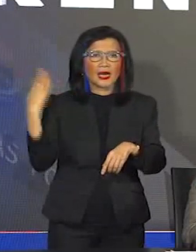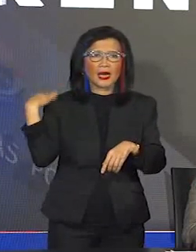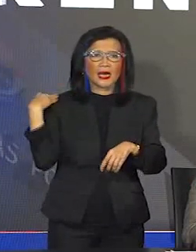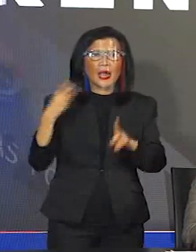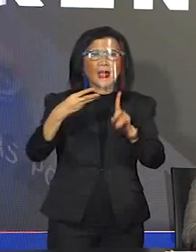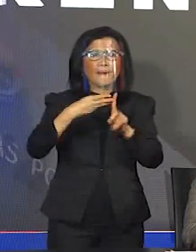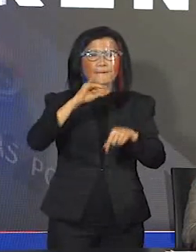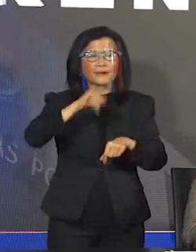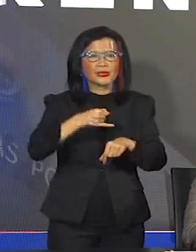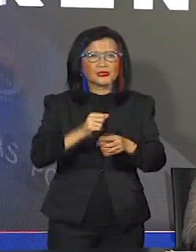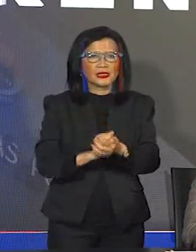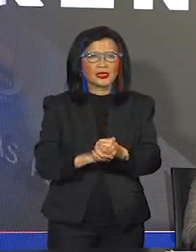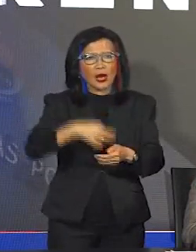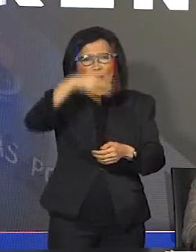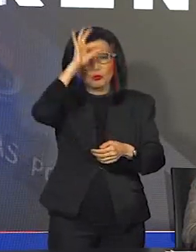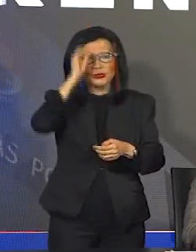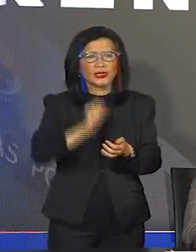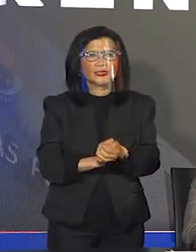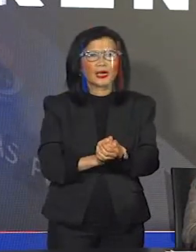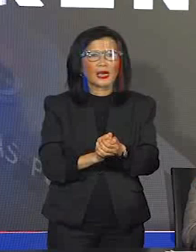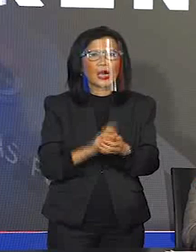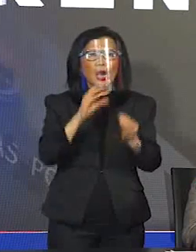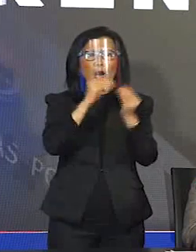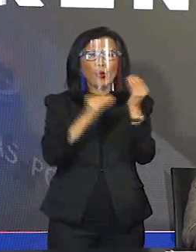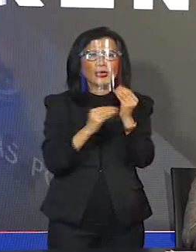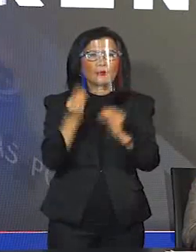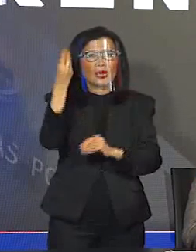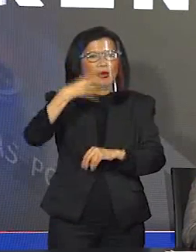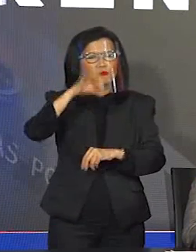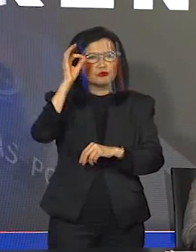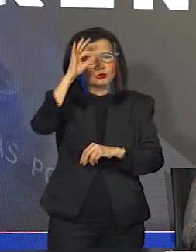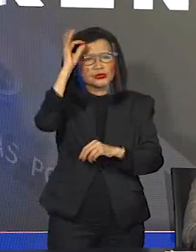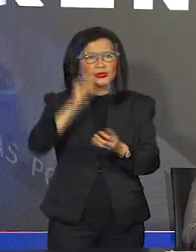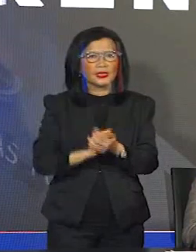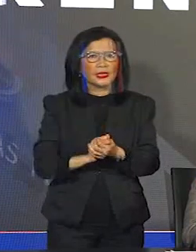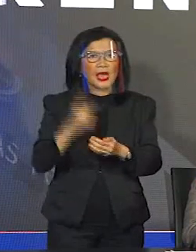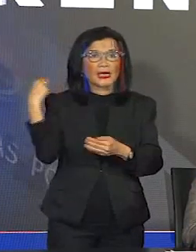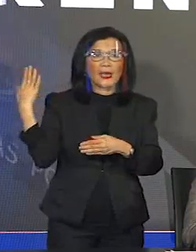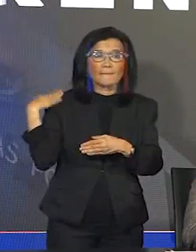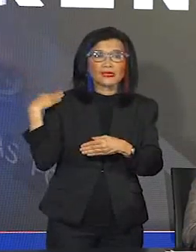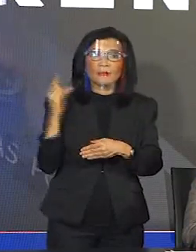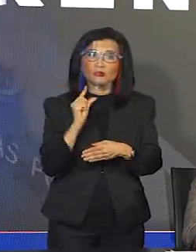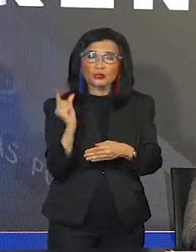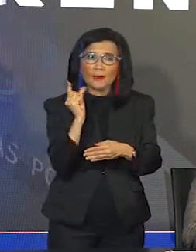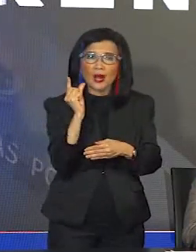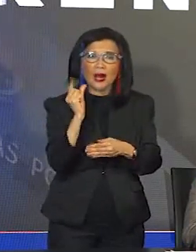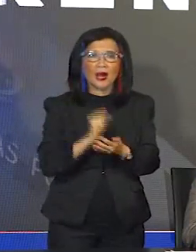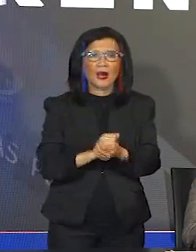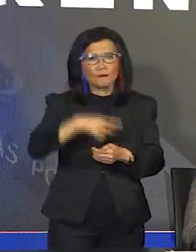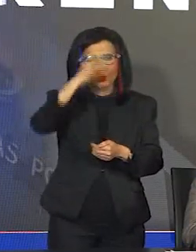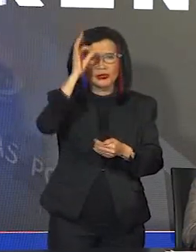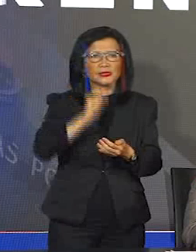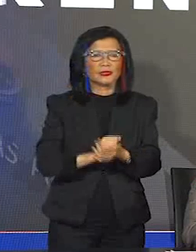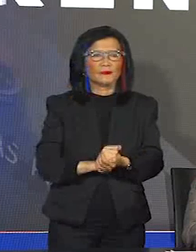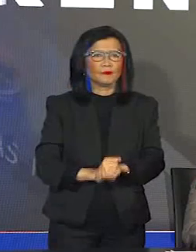Polri, ada yang menduduki jabatan Wakapolda, ada yang menduduki jabatan pejabat utama Polri,